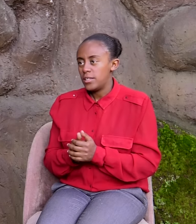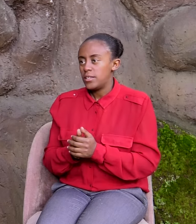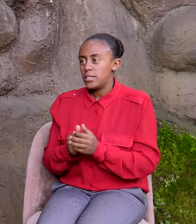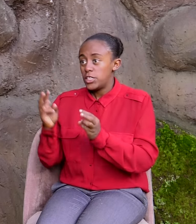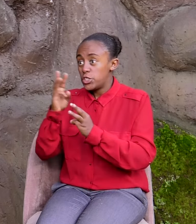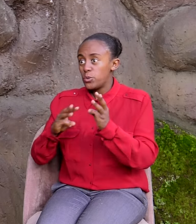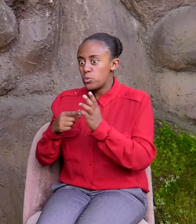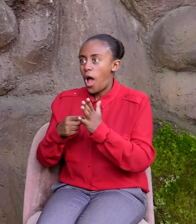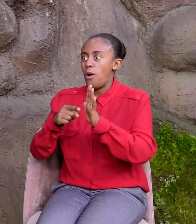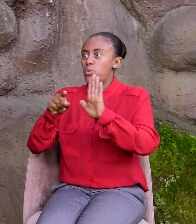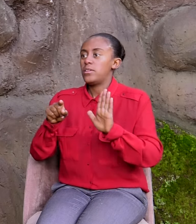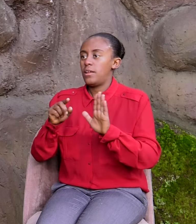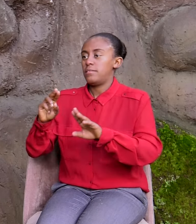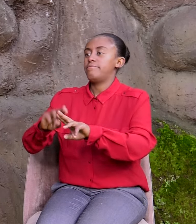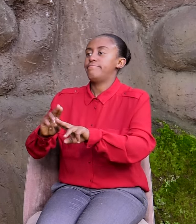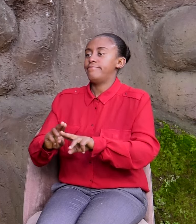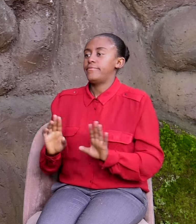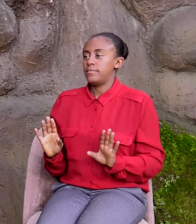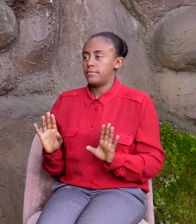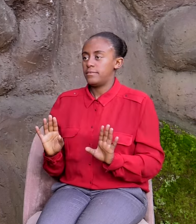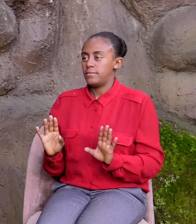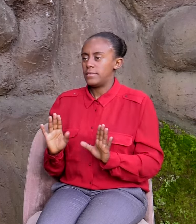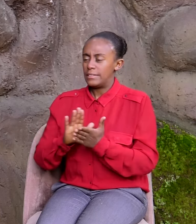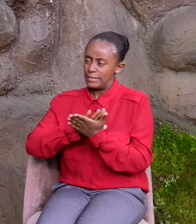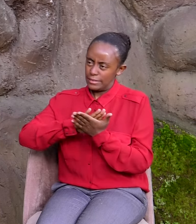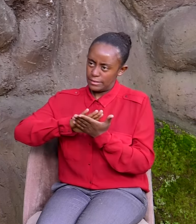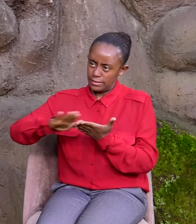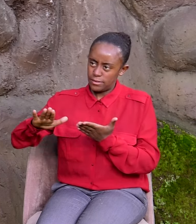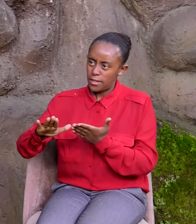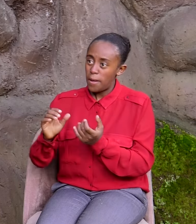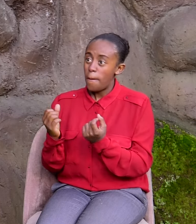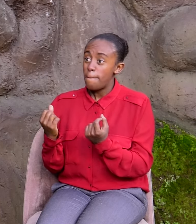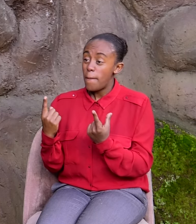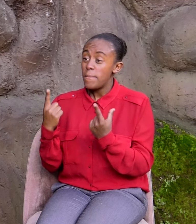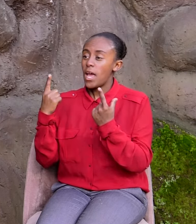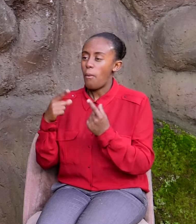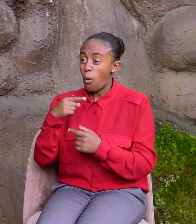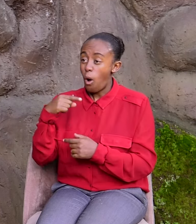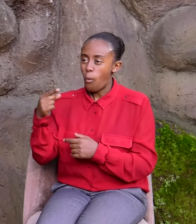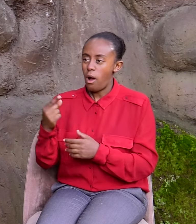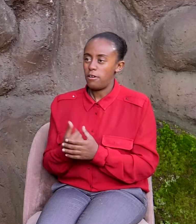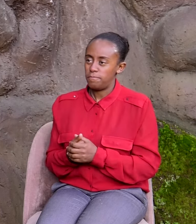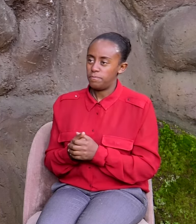ችግሩን አጉልተህ ታስቀምጣለህ፣ ጥርት አድርገህ በሚገባ ቋንቋ ማለት ነው።